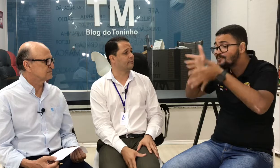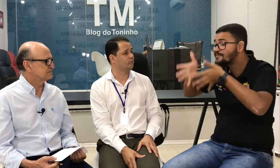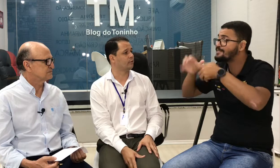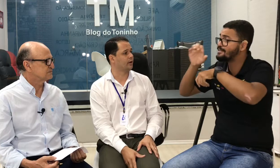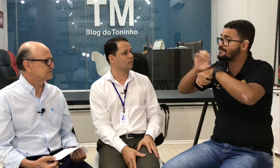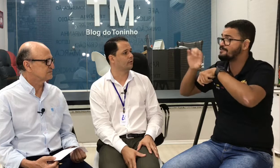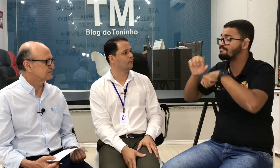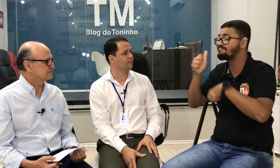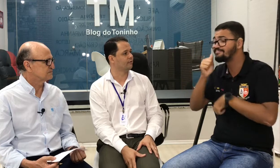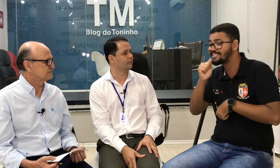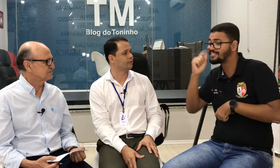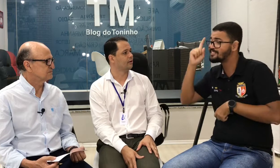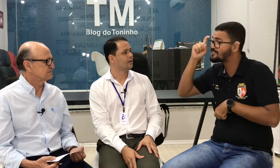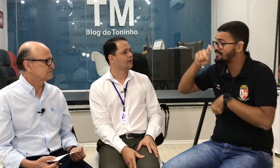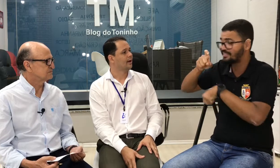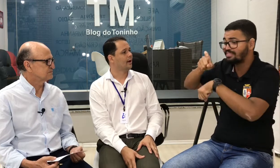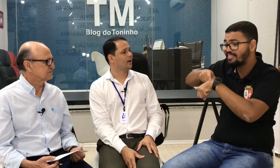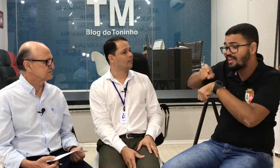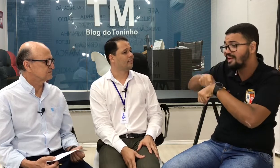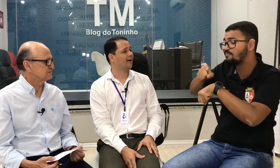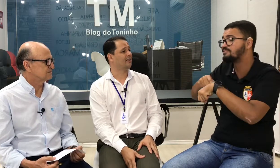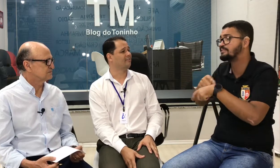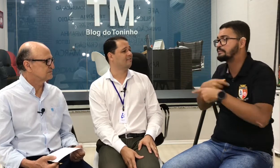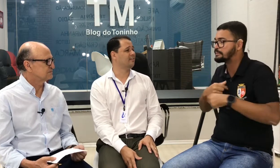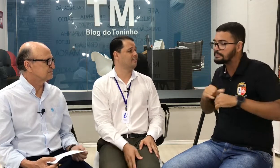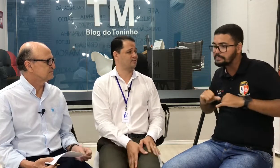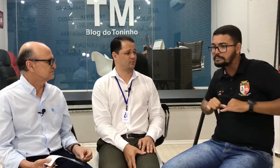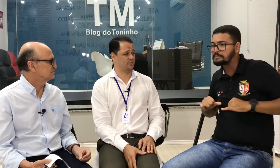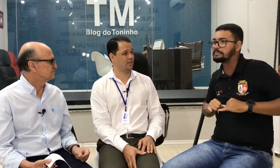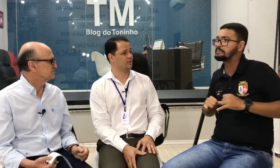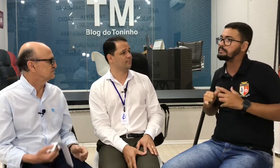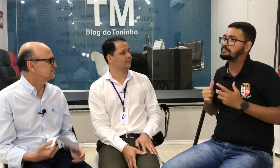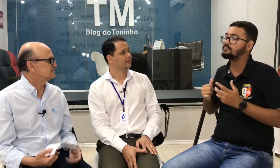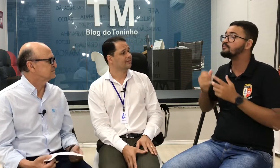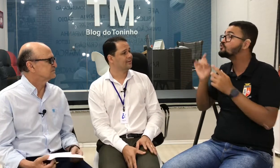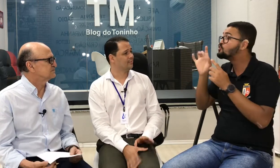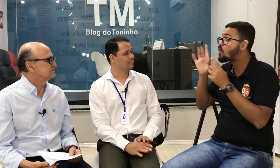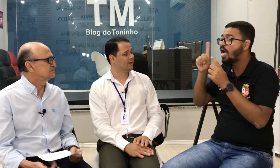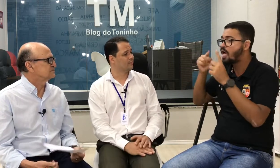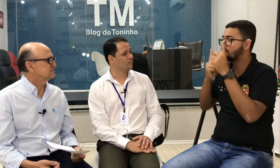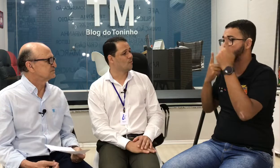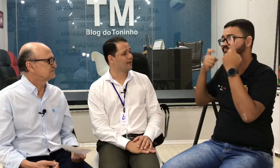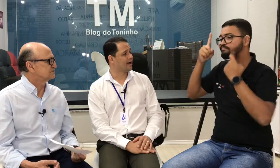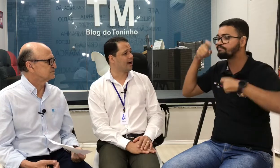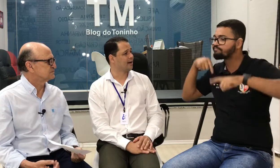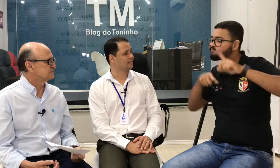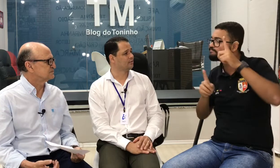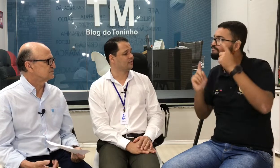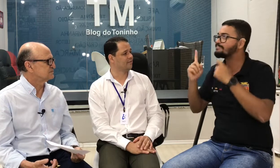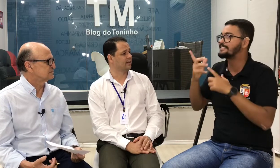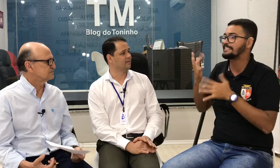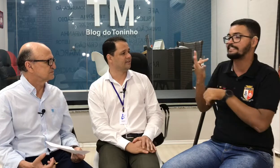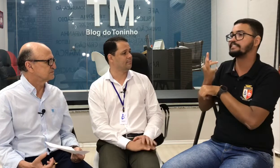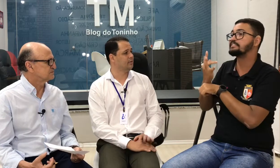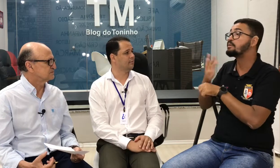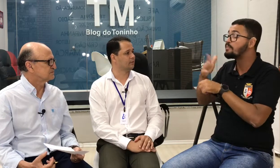comunicar comigo, por favor. Meu pai, difícil, meu tempo, é muito complicado, só queriam fazer mímicas